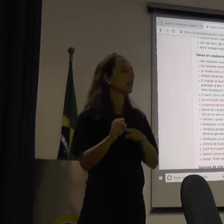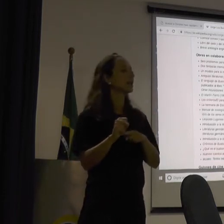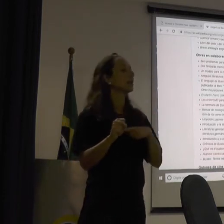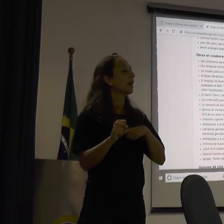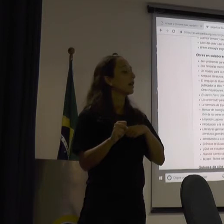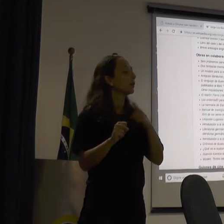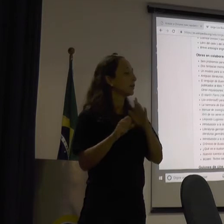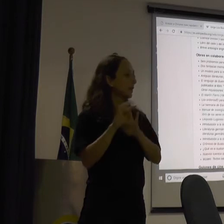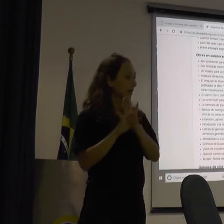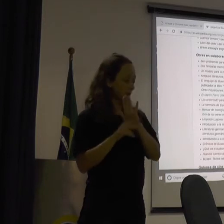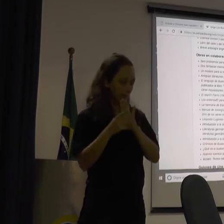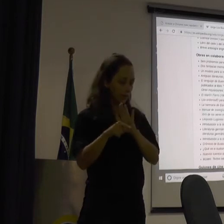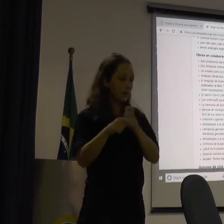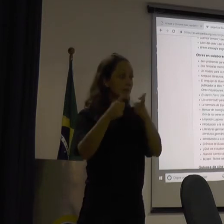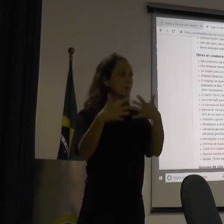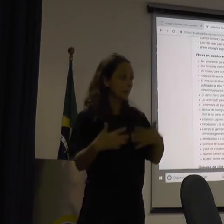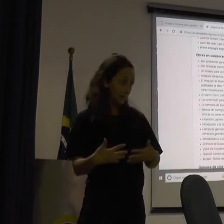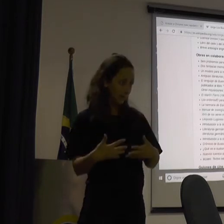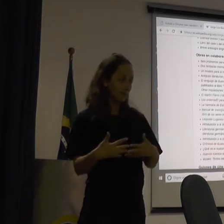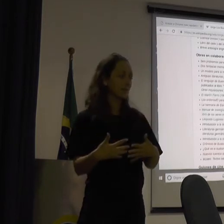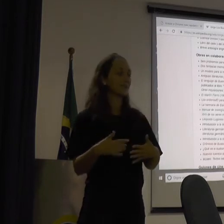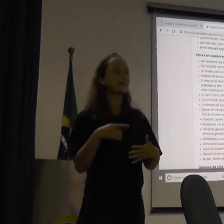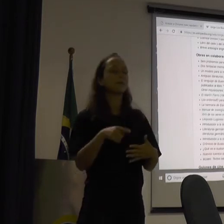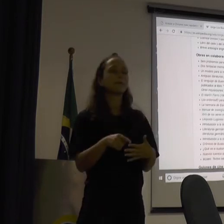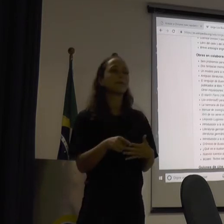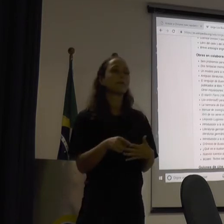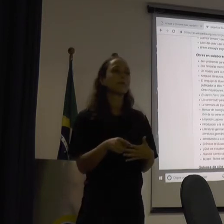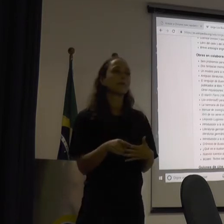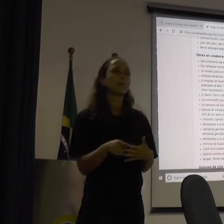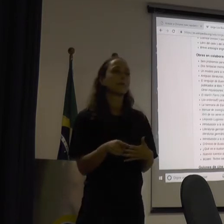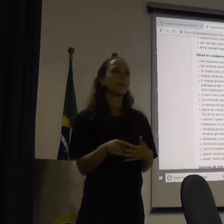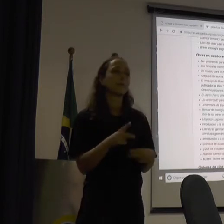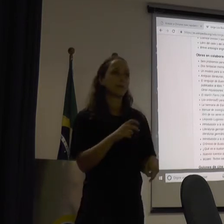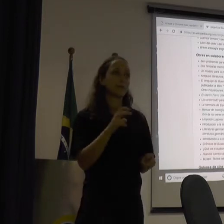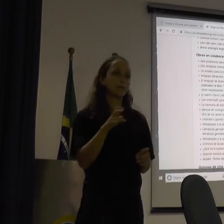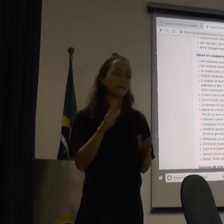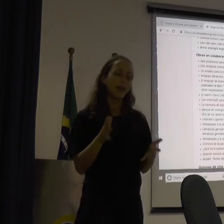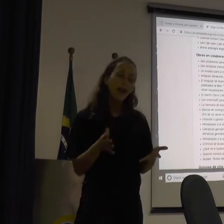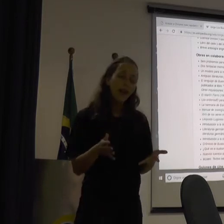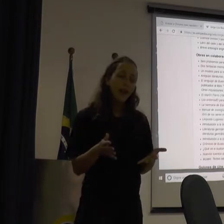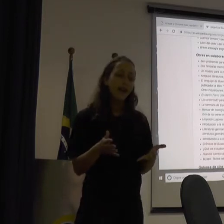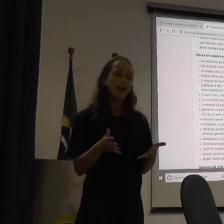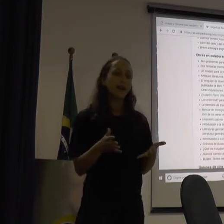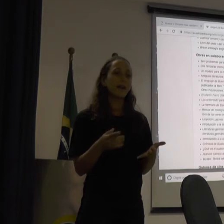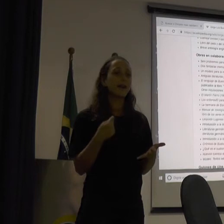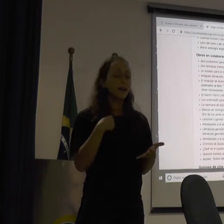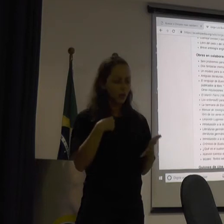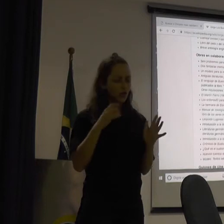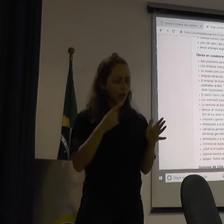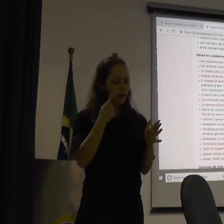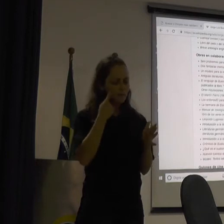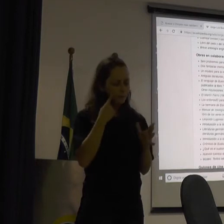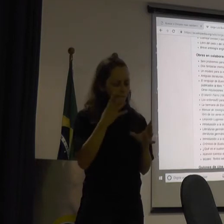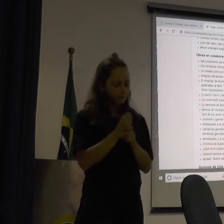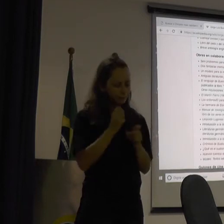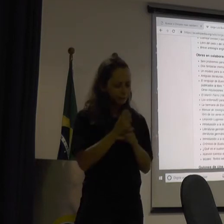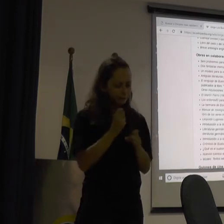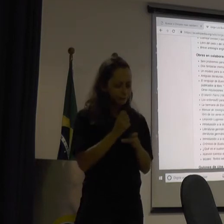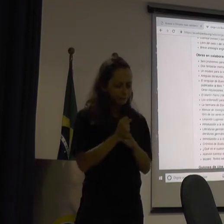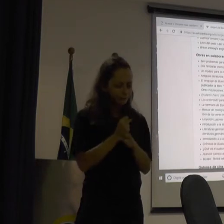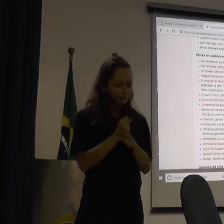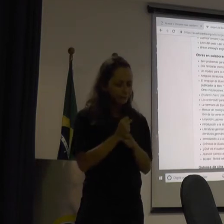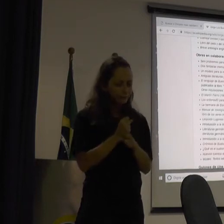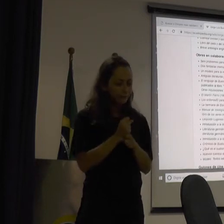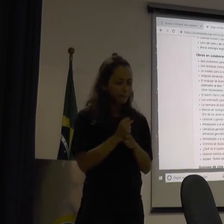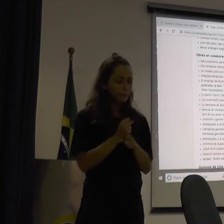diário dele. Em certo momento ele fala assim: eu tive fazendo um cálculo aqui.